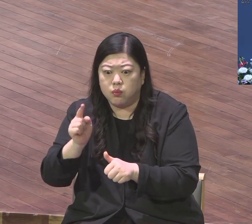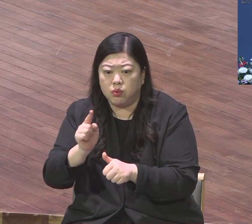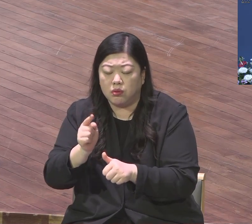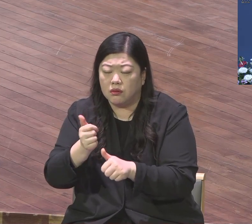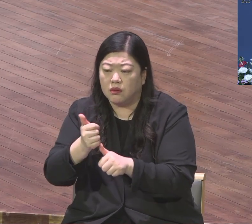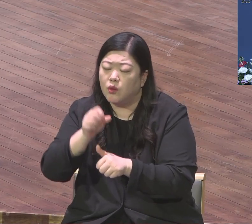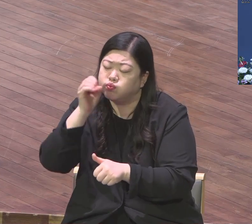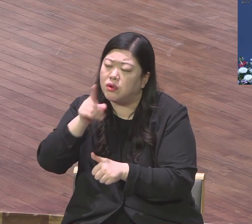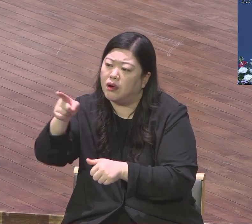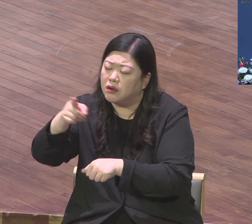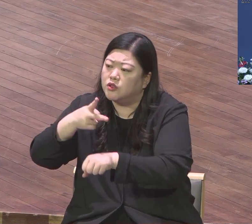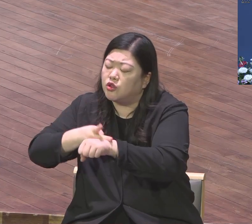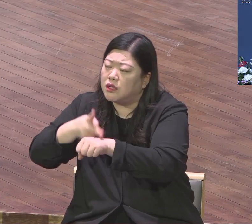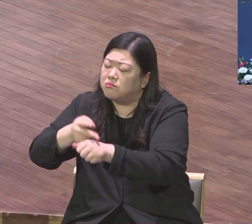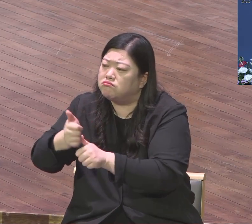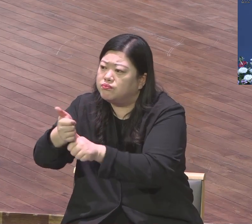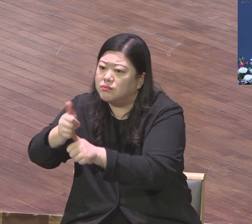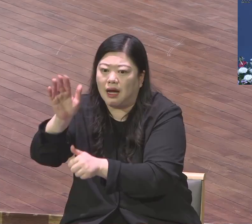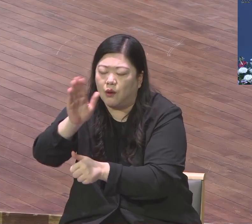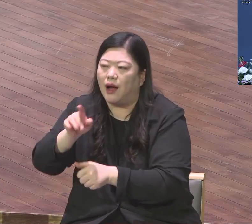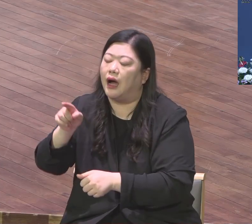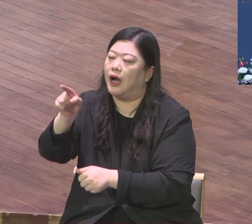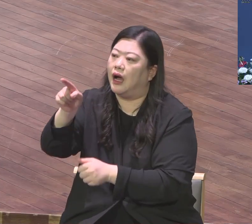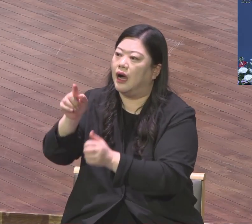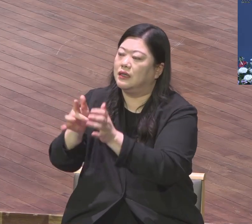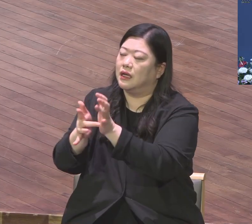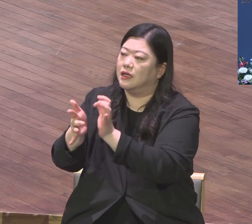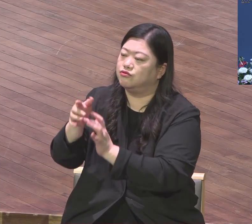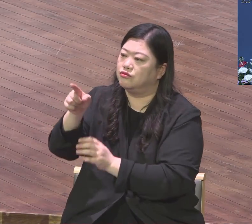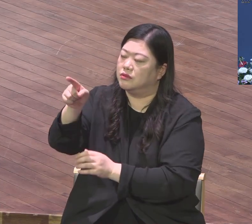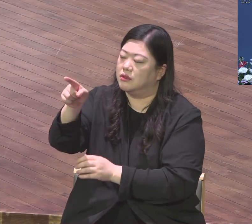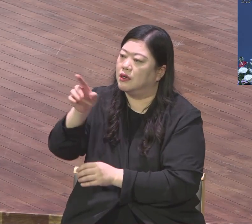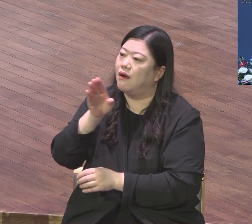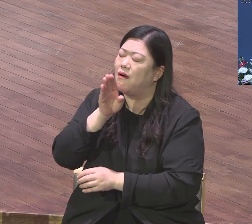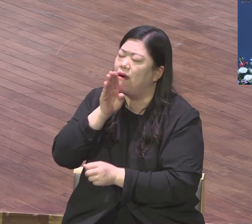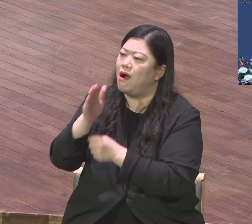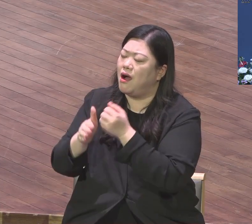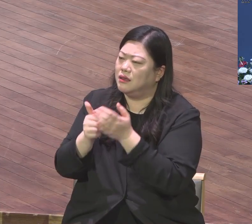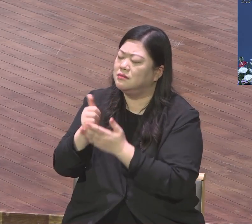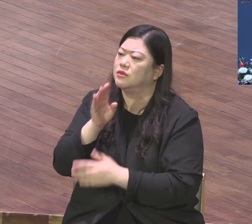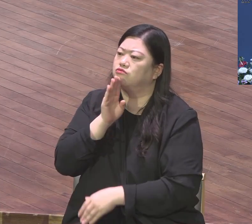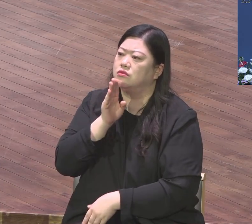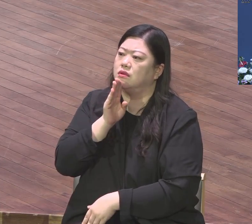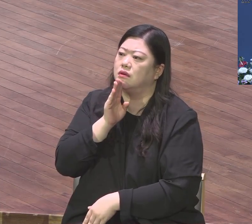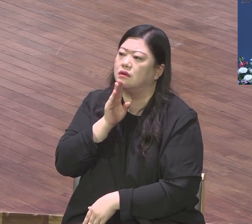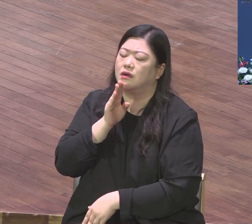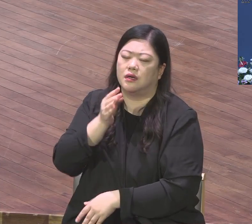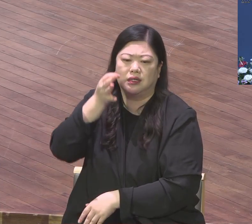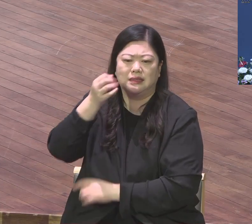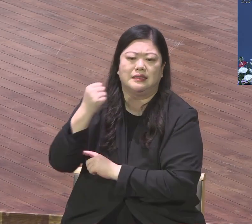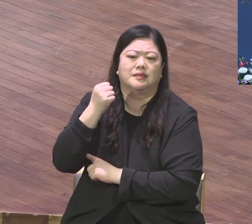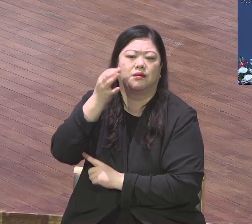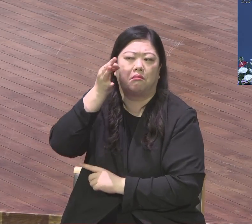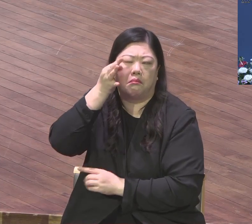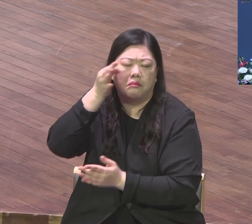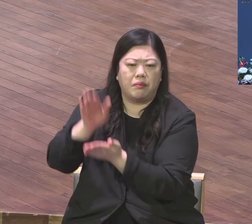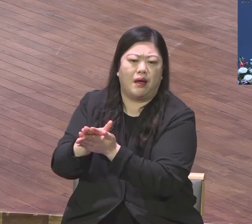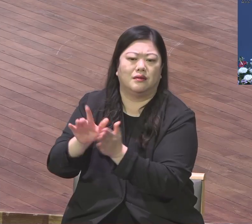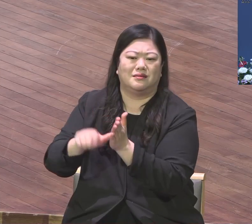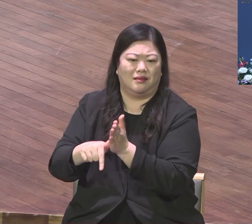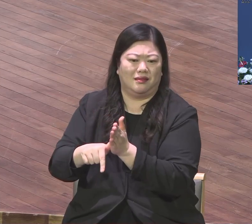갑자기 하나님이 돼요? 어떻게 갑자기 메시아가 됩니까? 믿을 수가